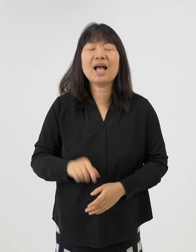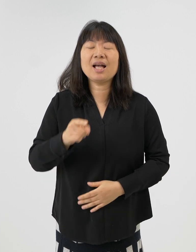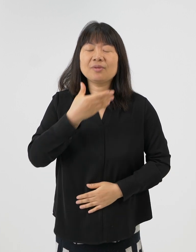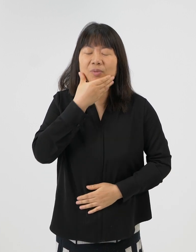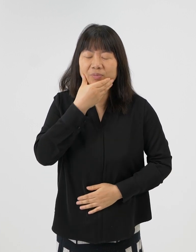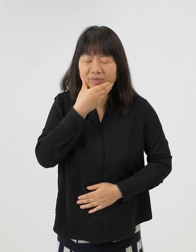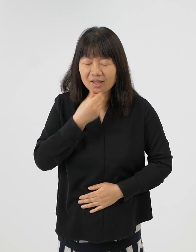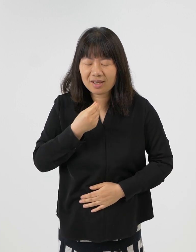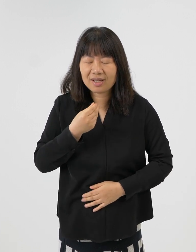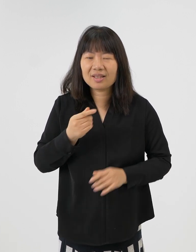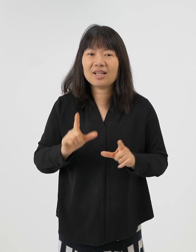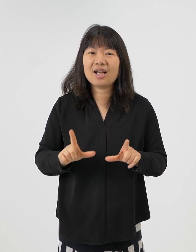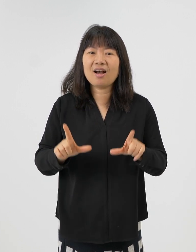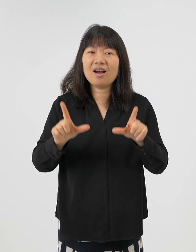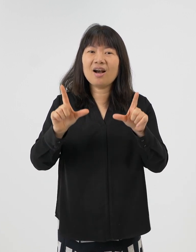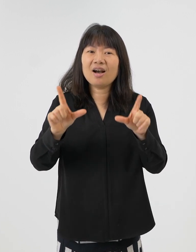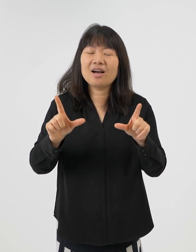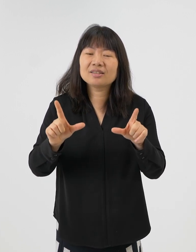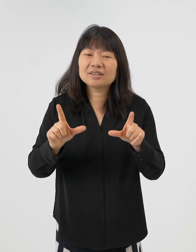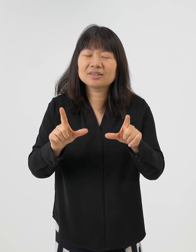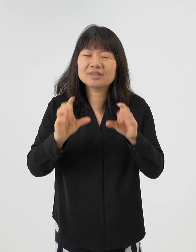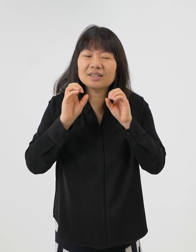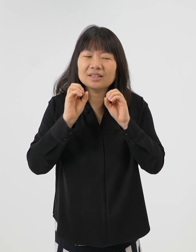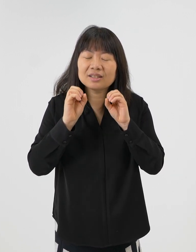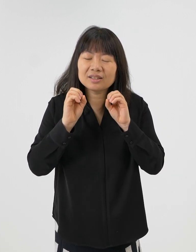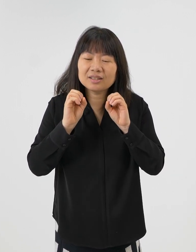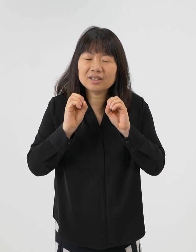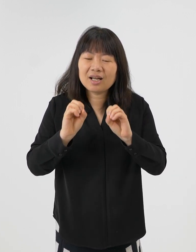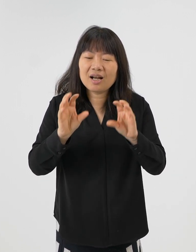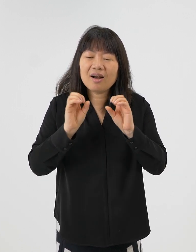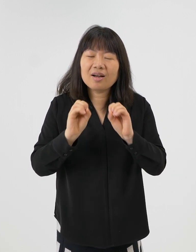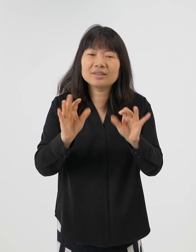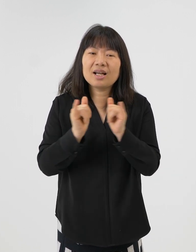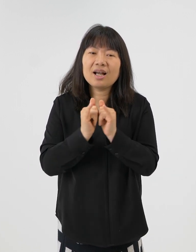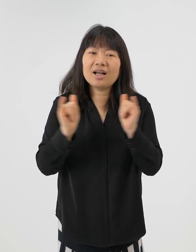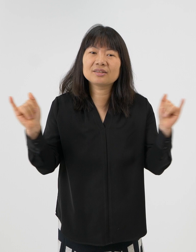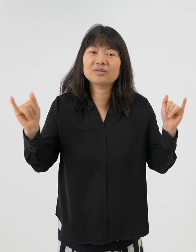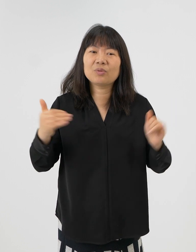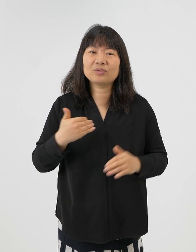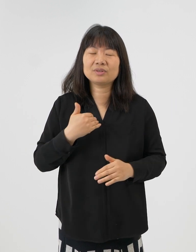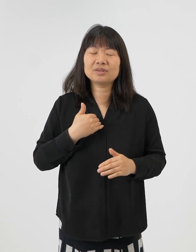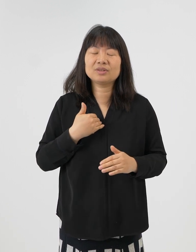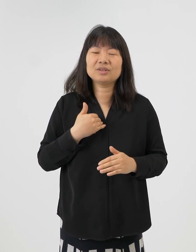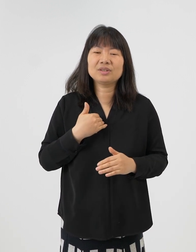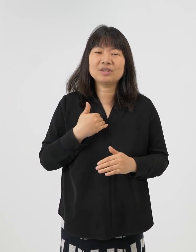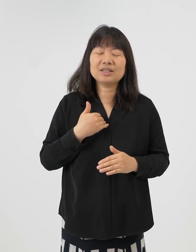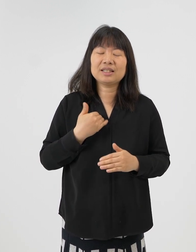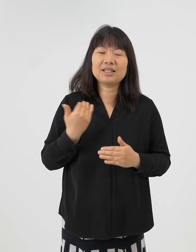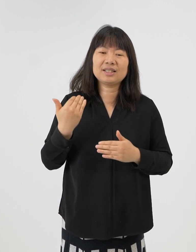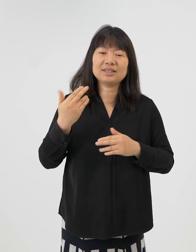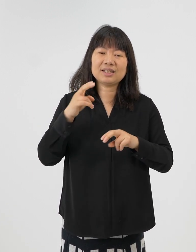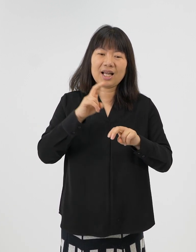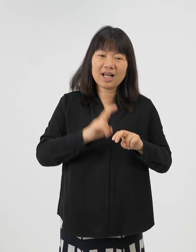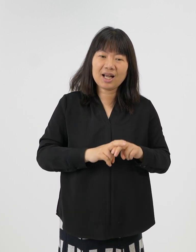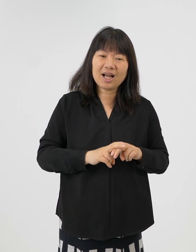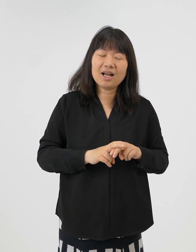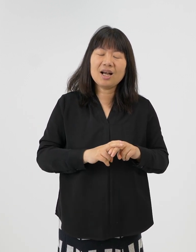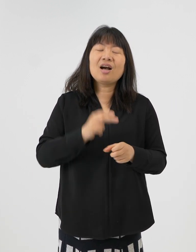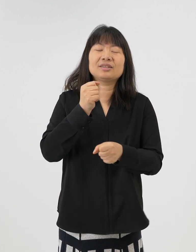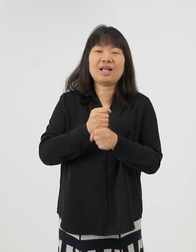복된 말 전하는 일 나의 본분